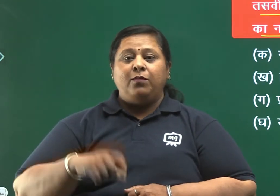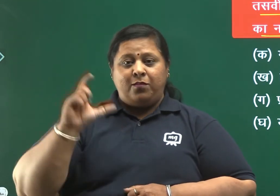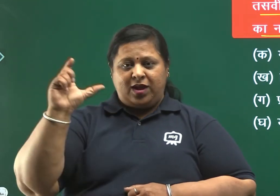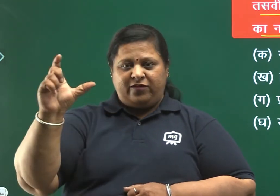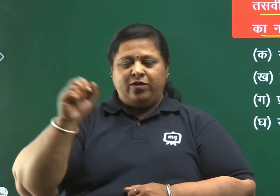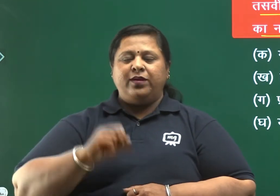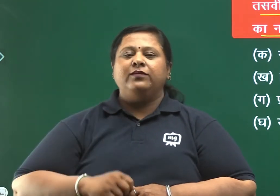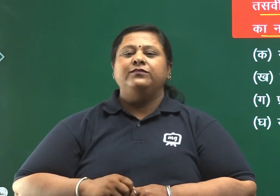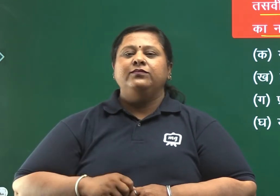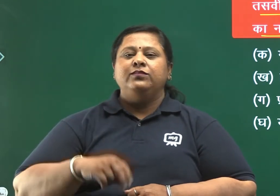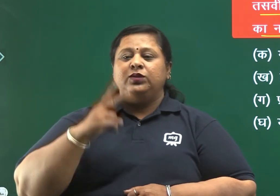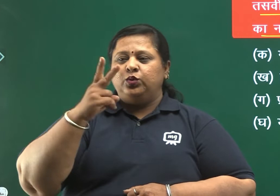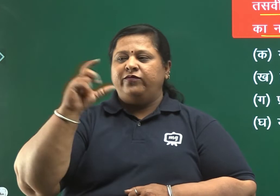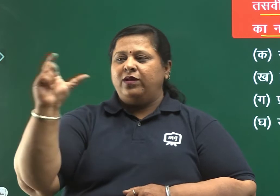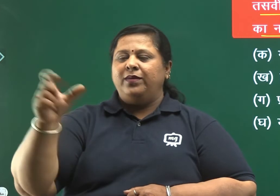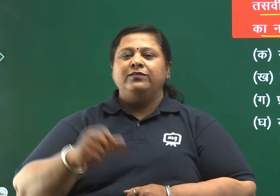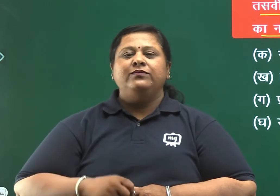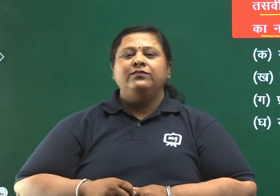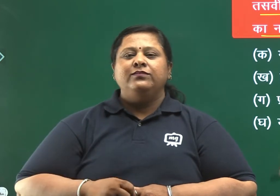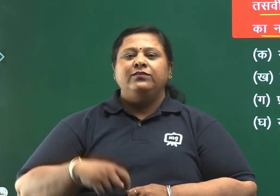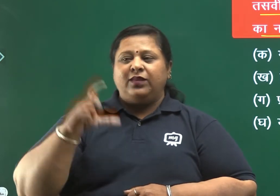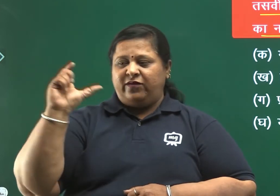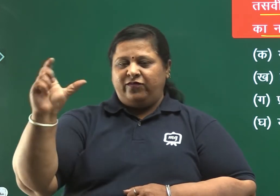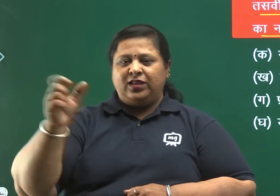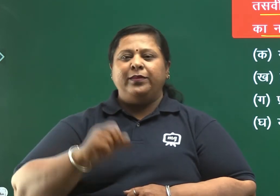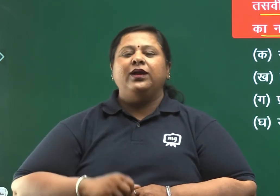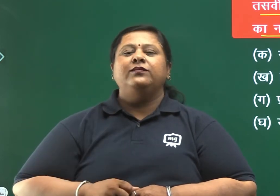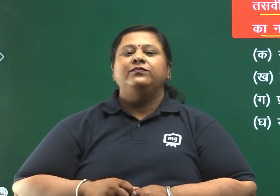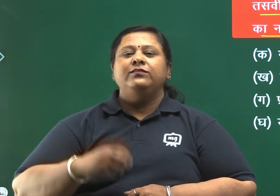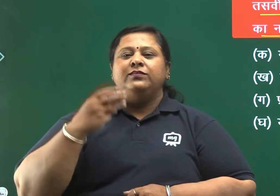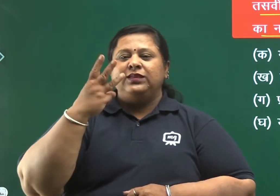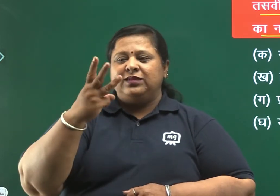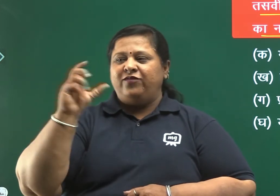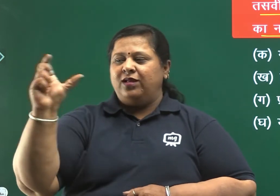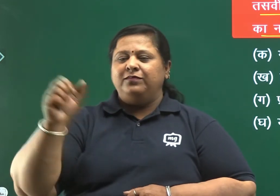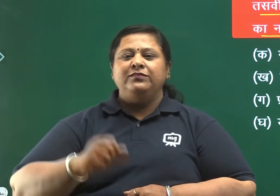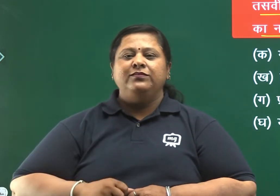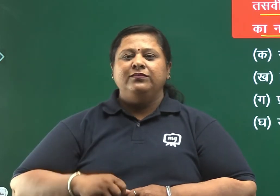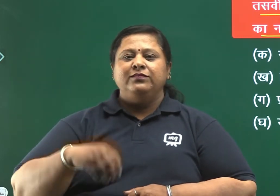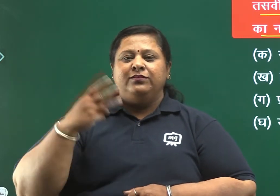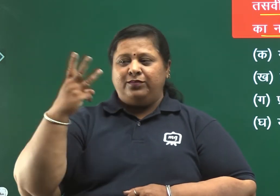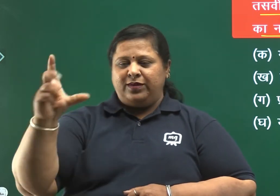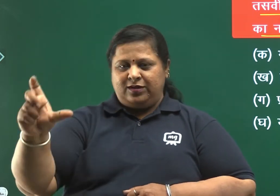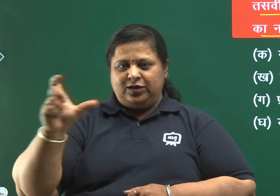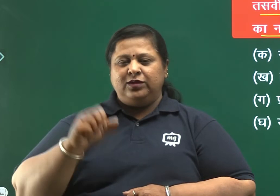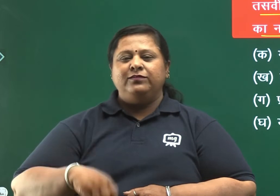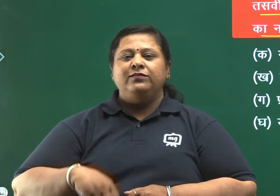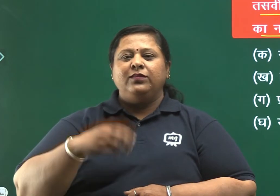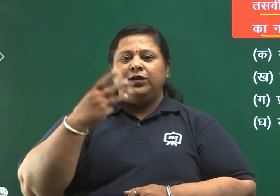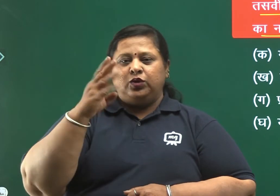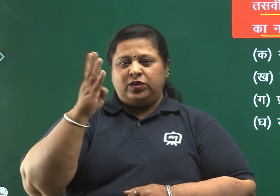महादेवी वर्मा, दूसरा विकल्प विनीता पांडे, तीसरा विकल्प प्रयाग